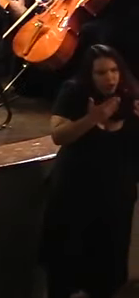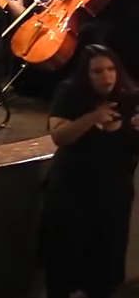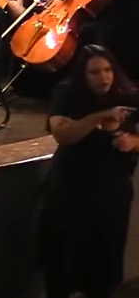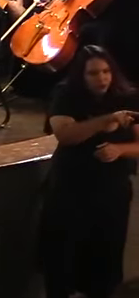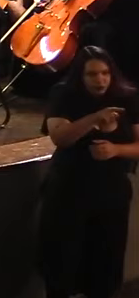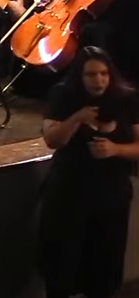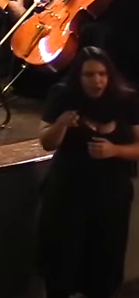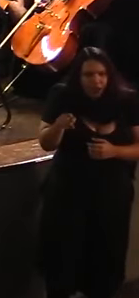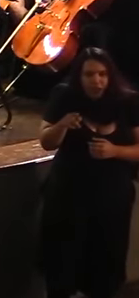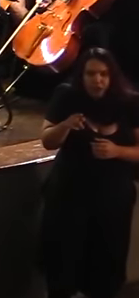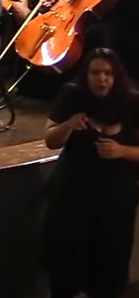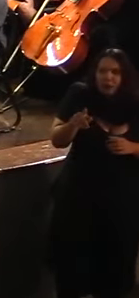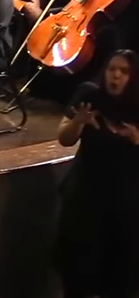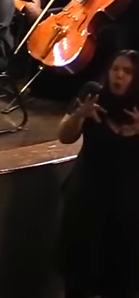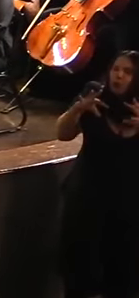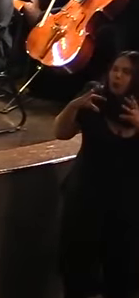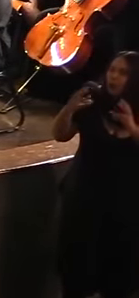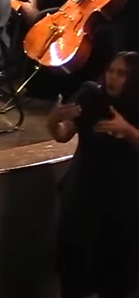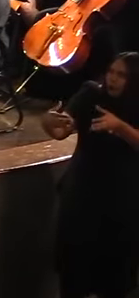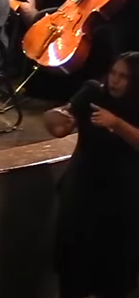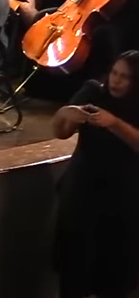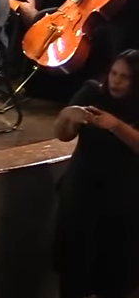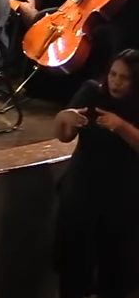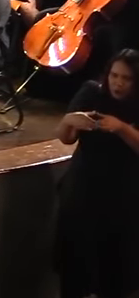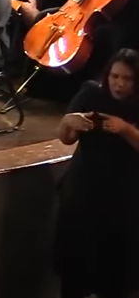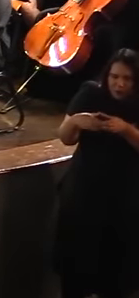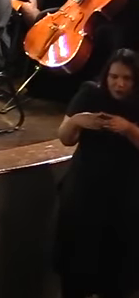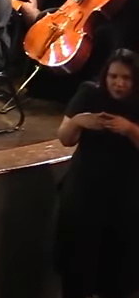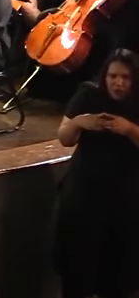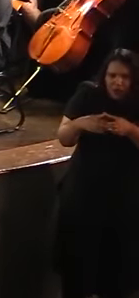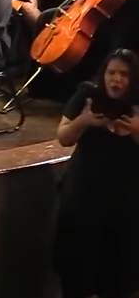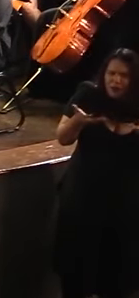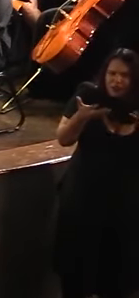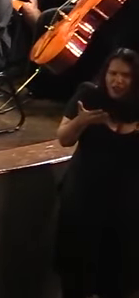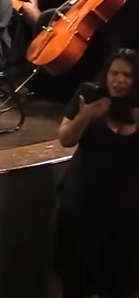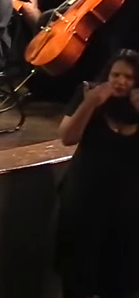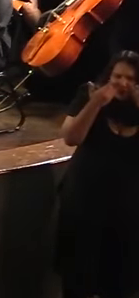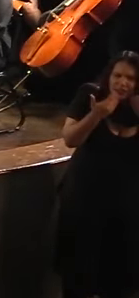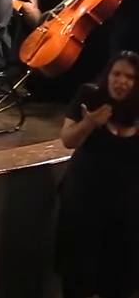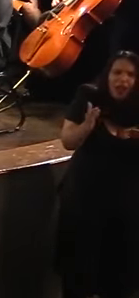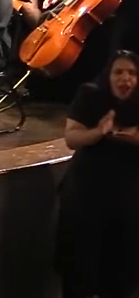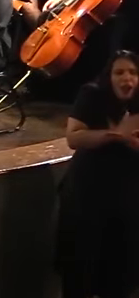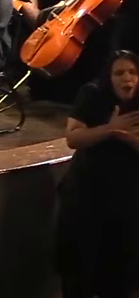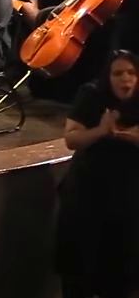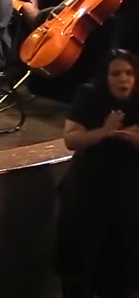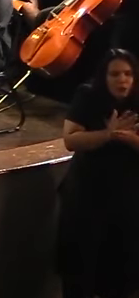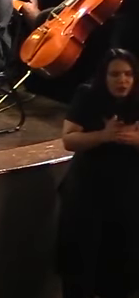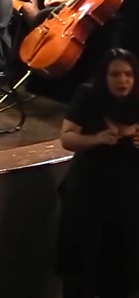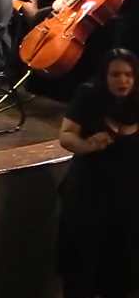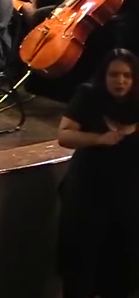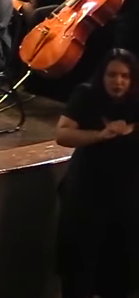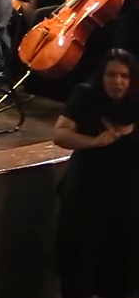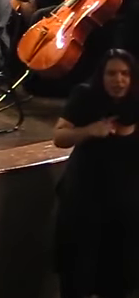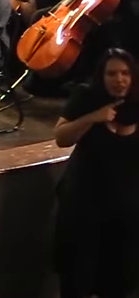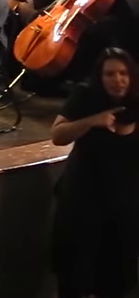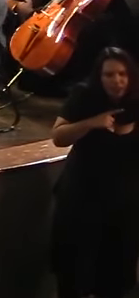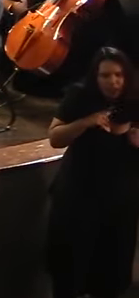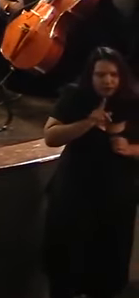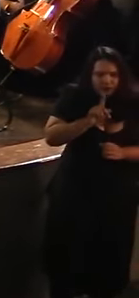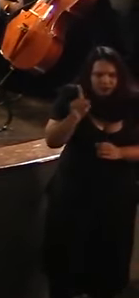vocês a orquestra. E, com isso, eu gostaria de apresentar alguns instrumentos que estão aqui que talvez não